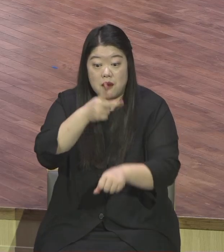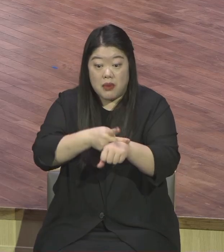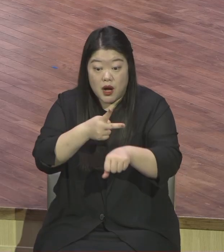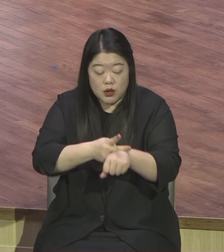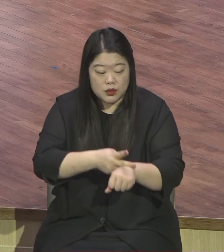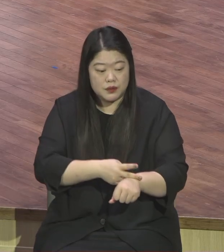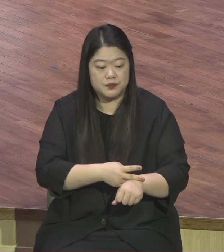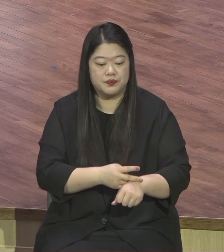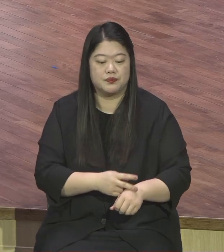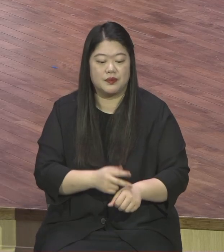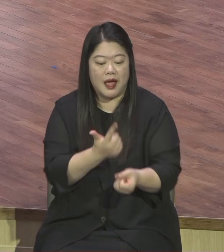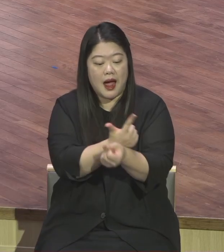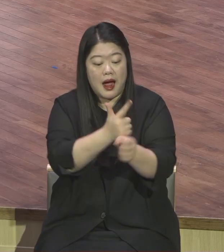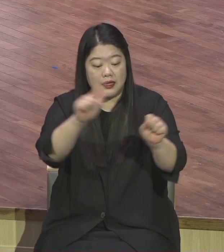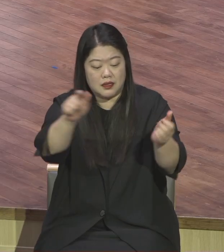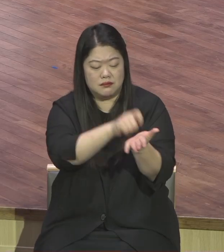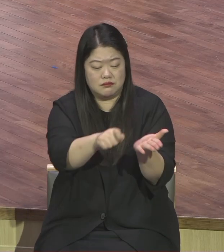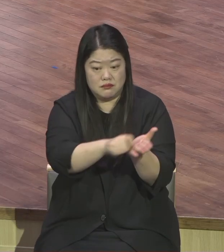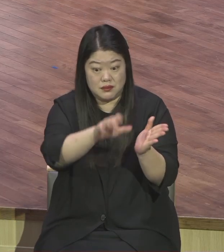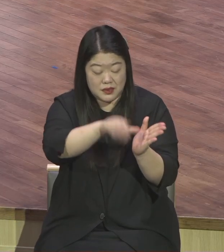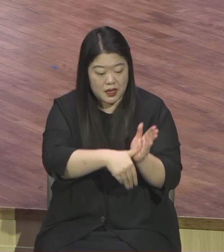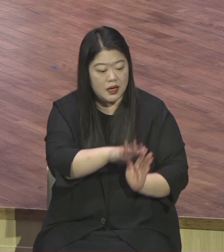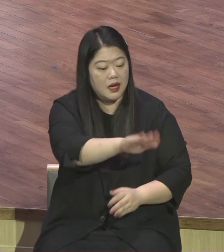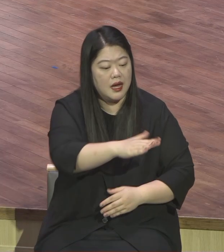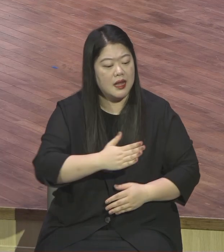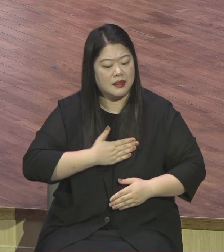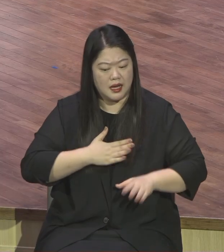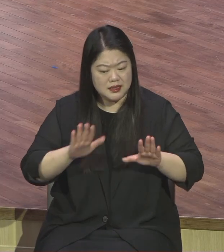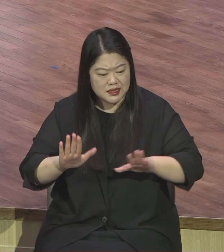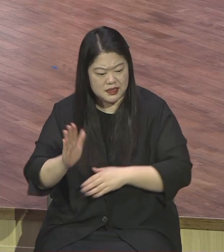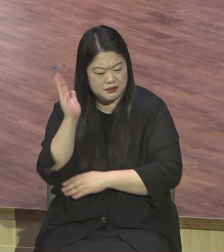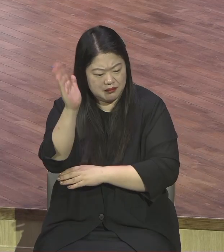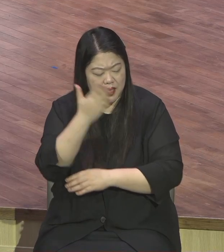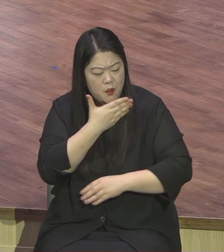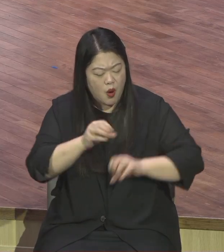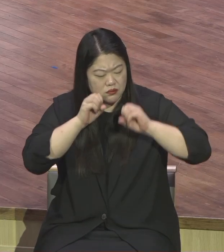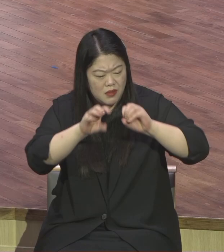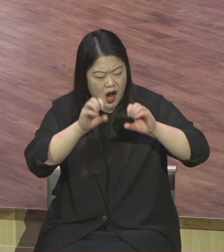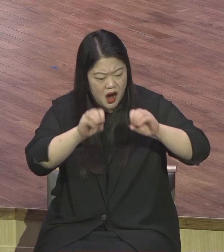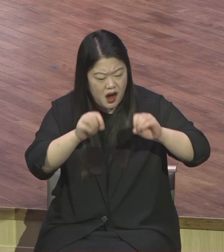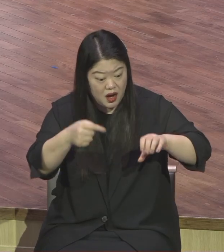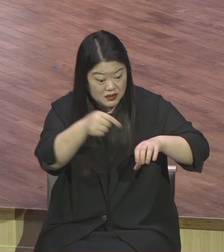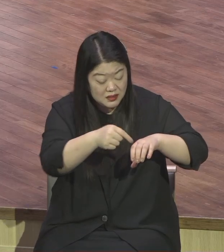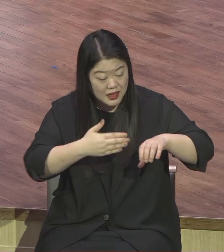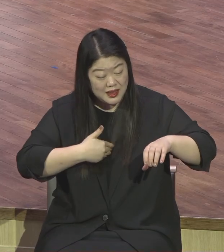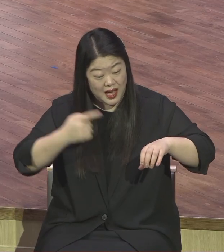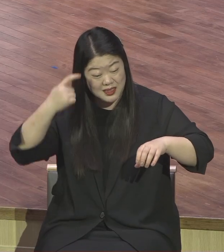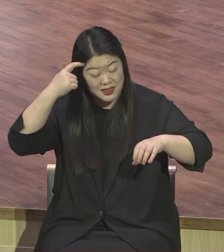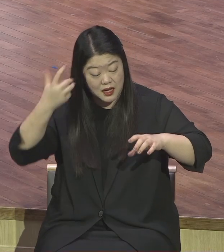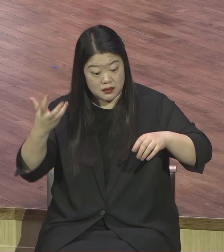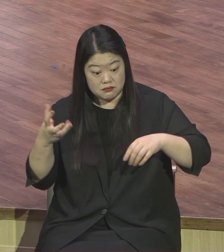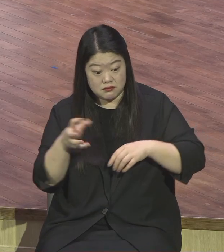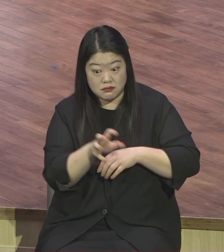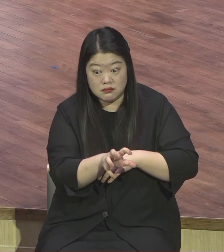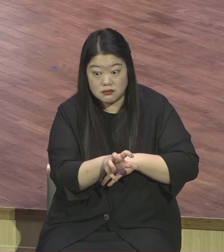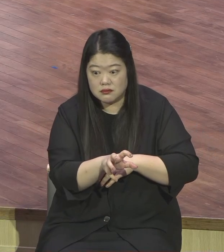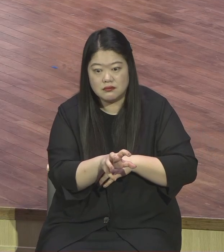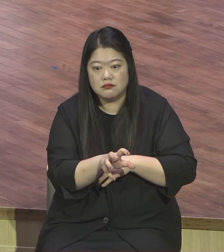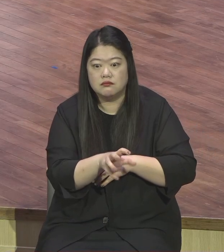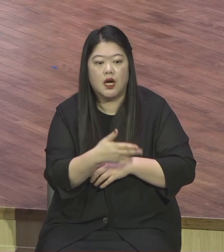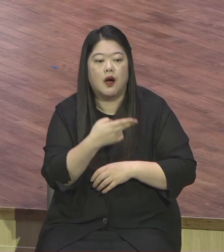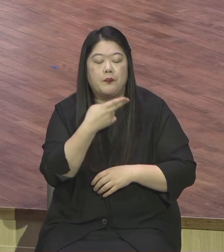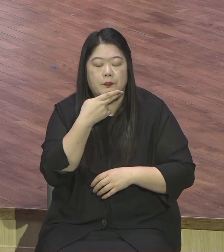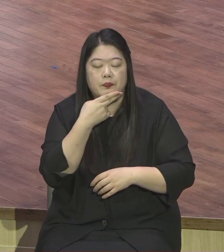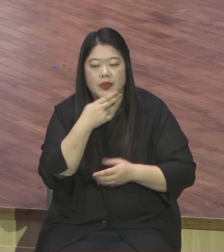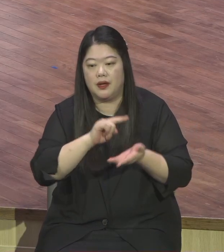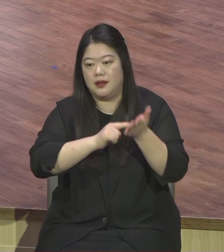복음이 바울 자신의 실력이나 어떤 생각이나 어떤 주관적인 그런 철학을 가지고